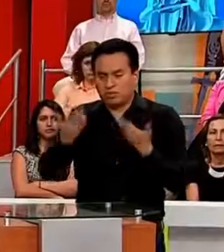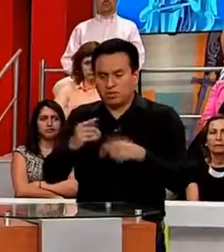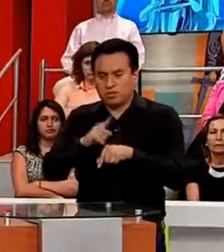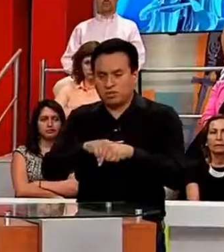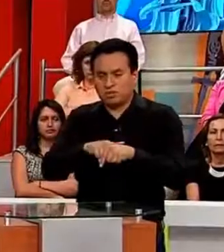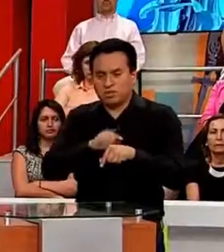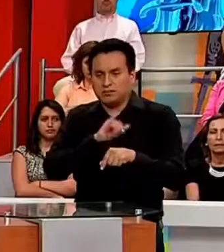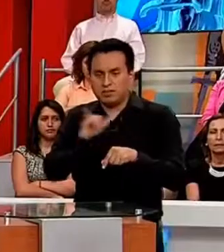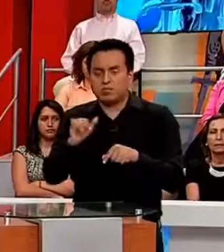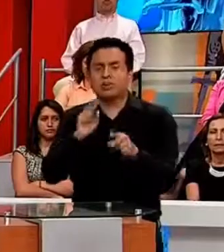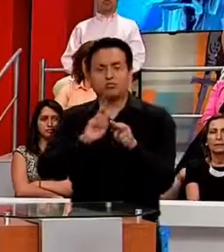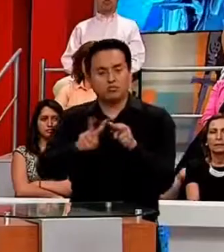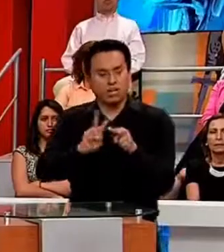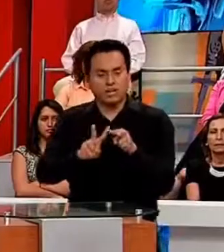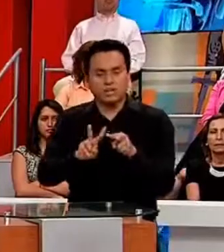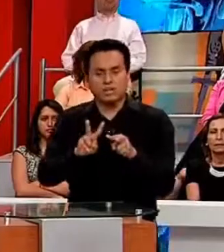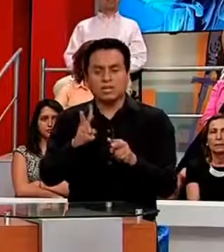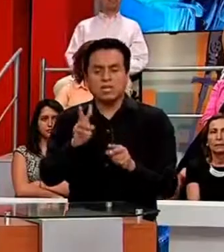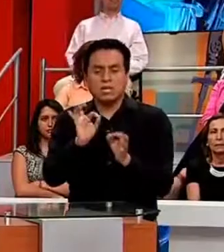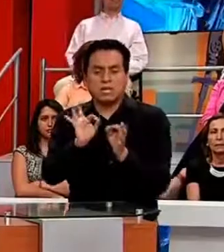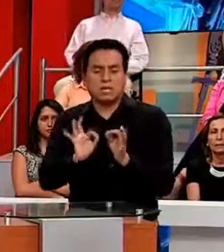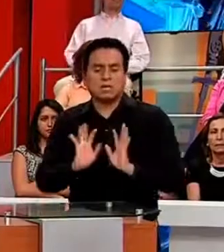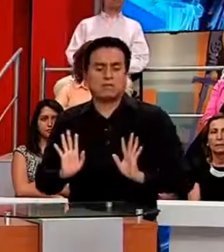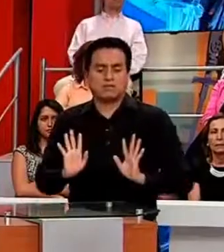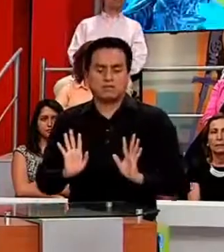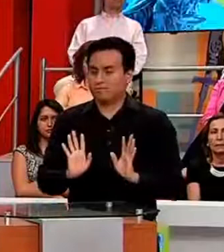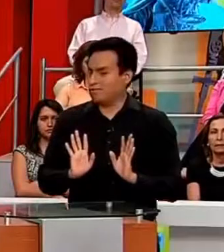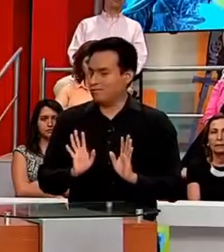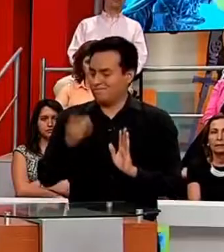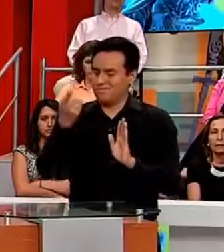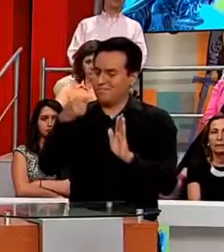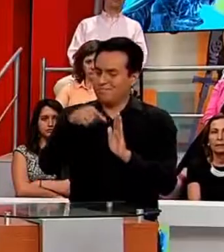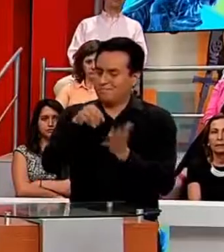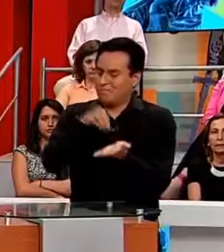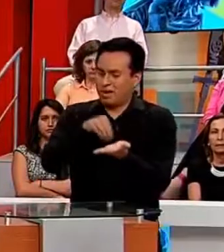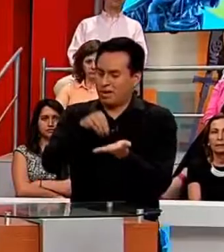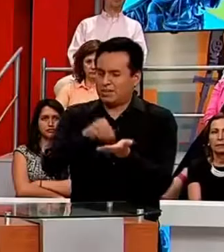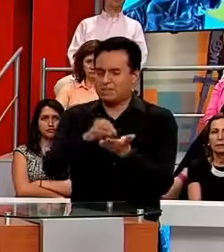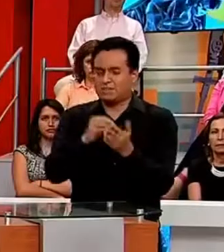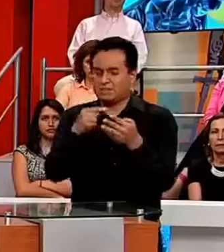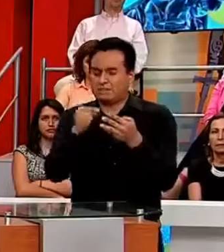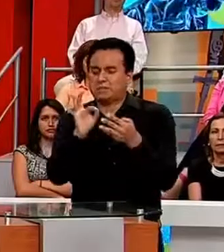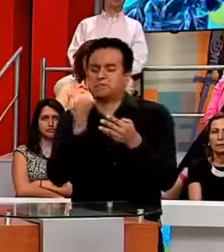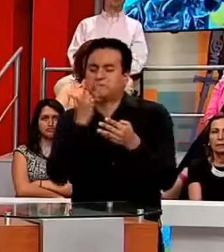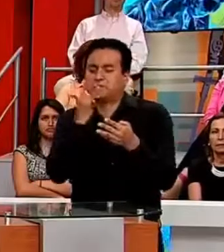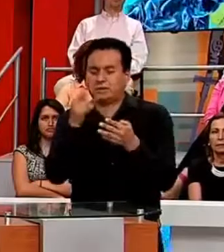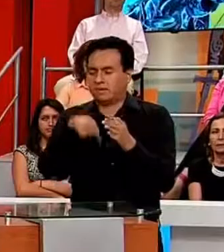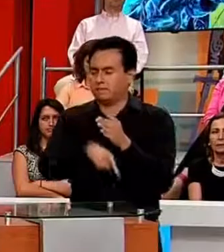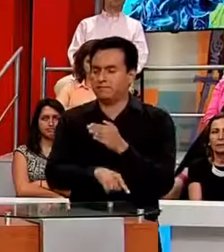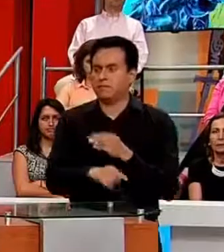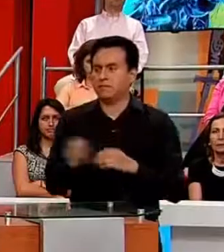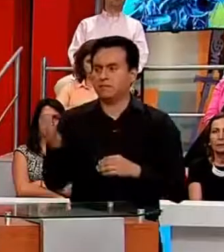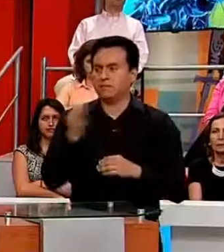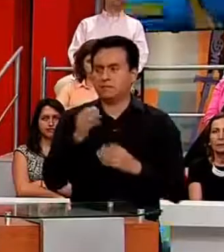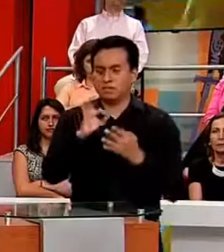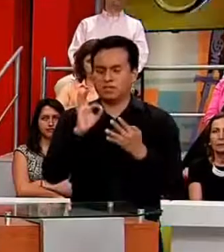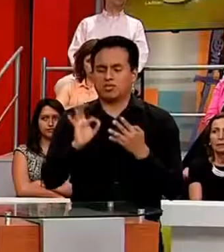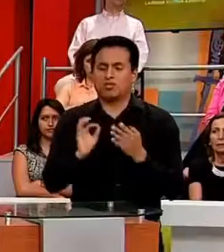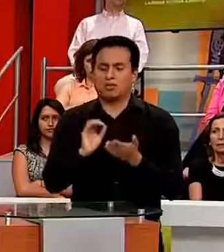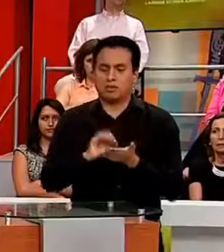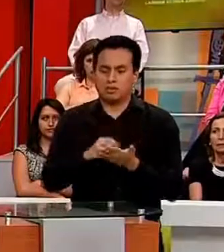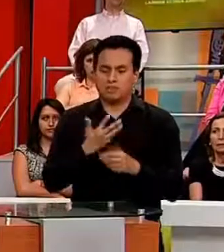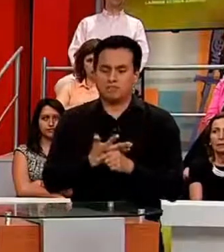se pueda solucionar con un par de detallitos. Yo creo que es mucho, mucho más que un par de detallitos. He tenido más de detallitos con él, pero